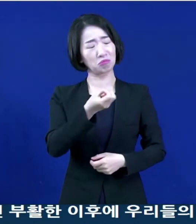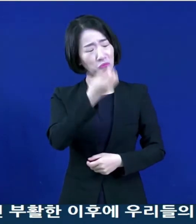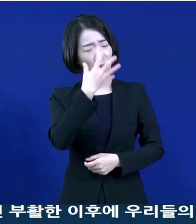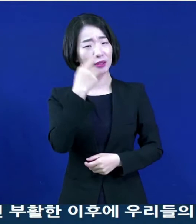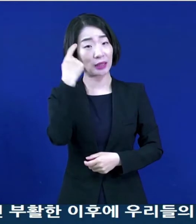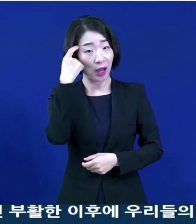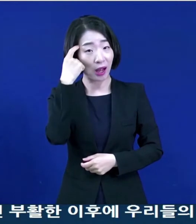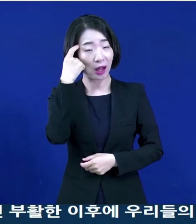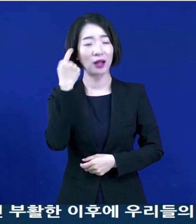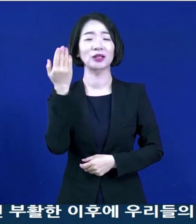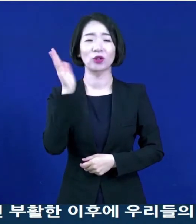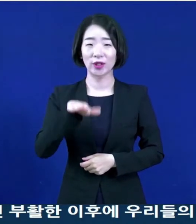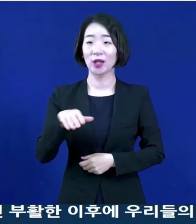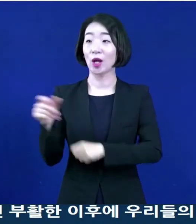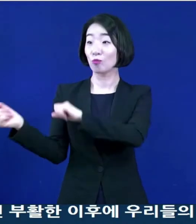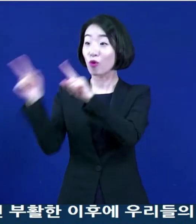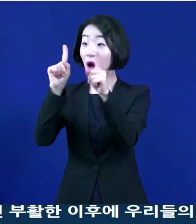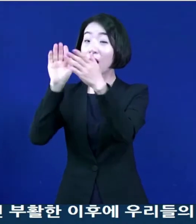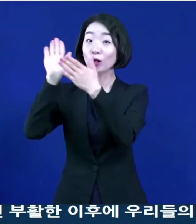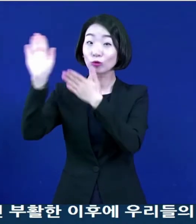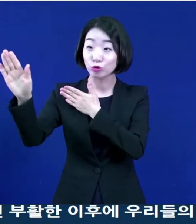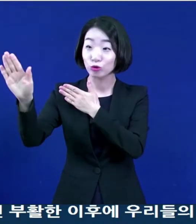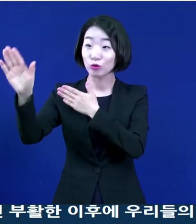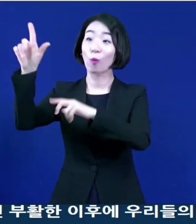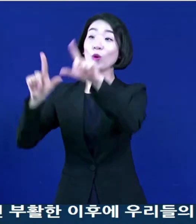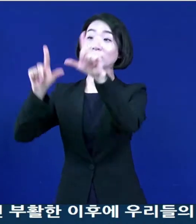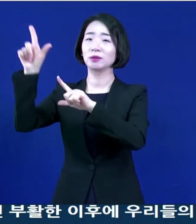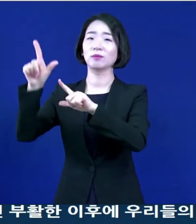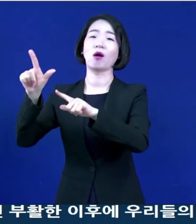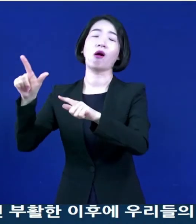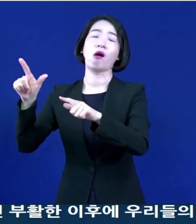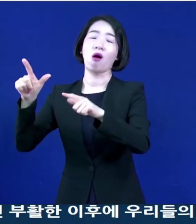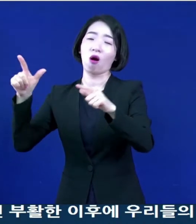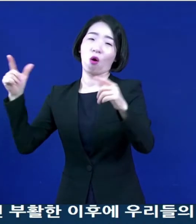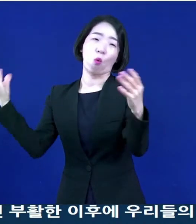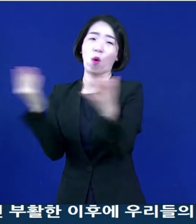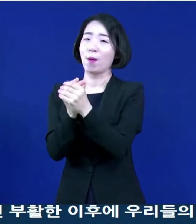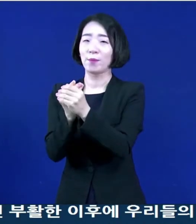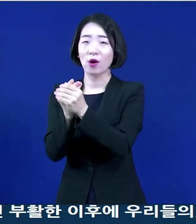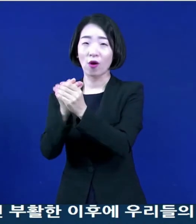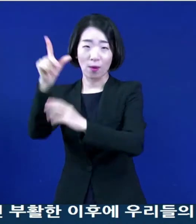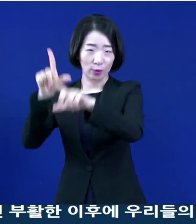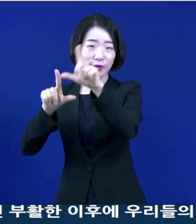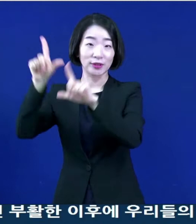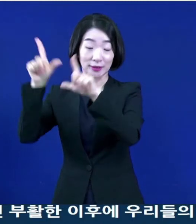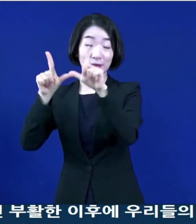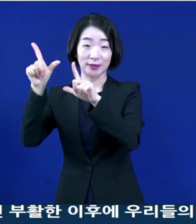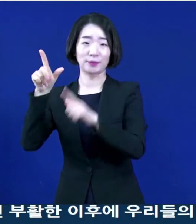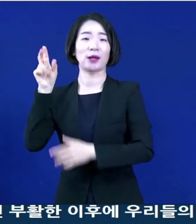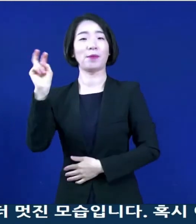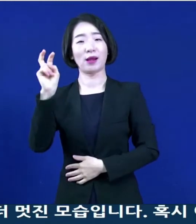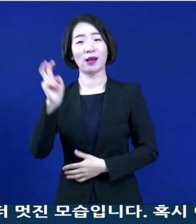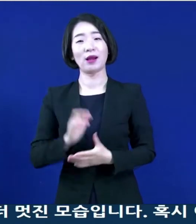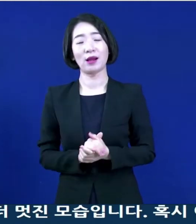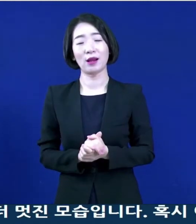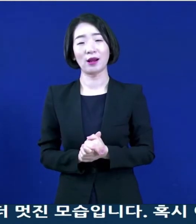저와 여러분의 모습은 굉장히 멋있을 거랍니다. 한번 같이 소망해 봤으면